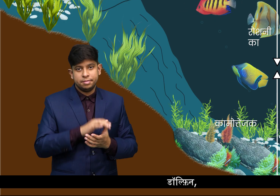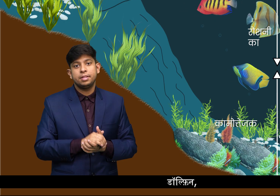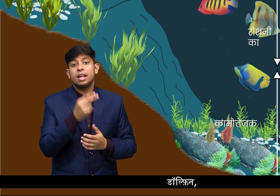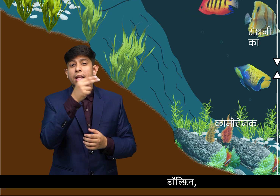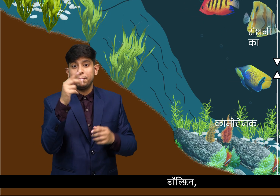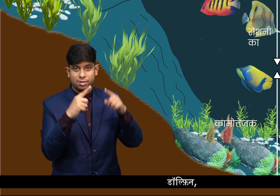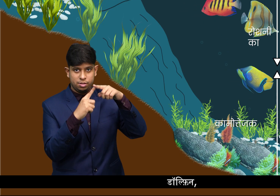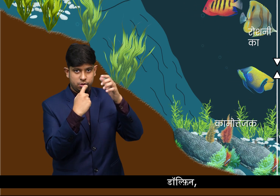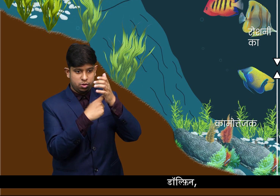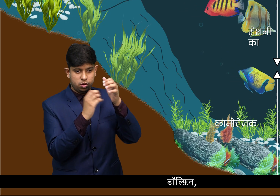डॉल्फिन,